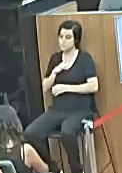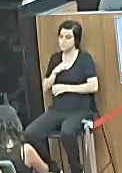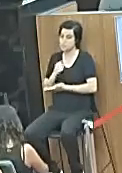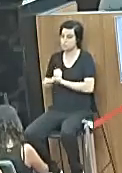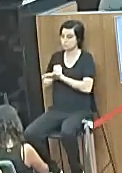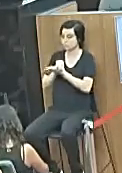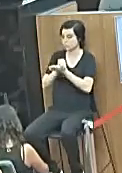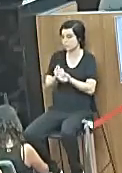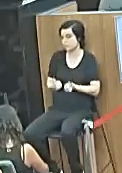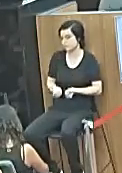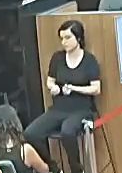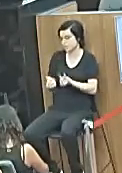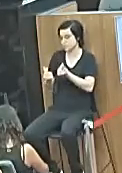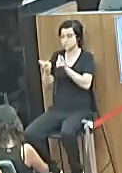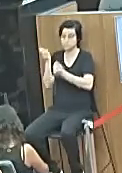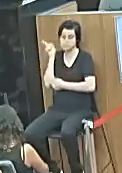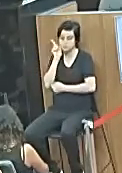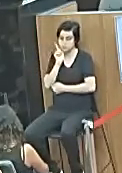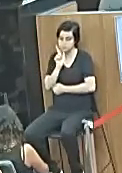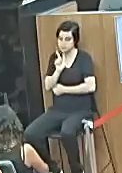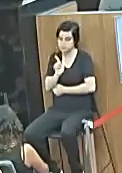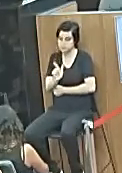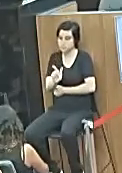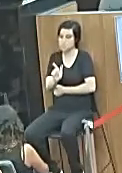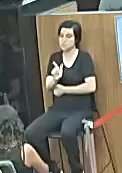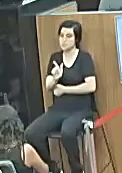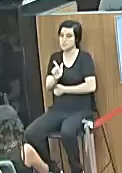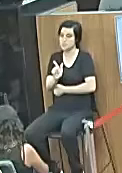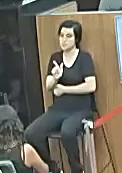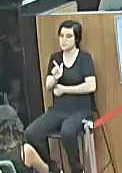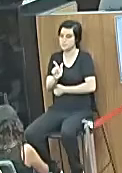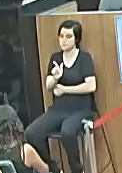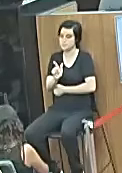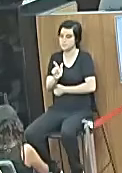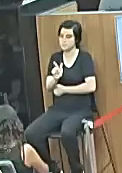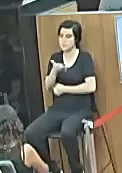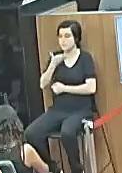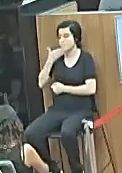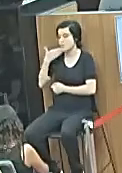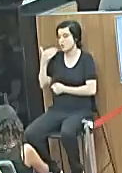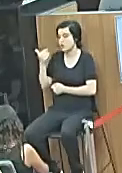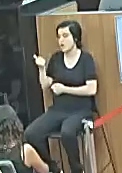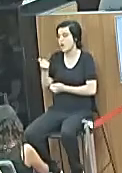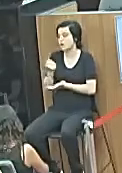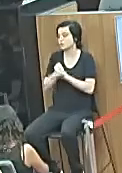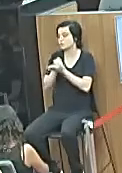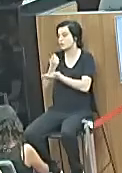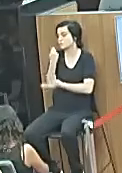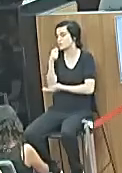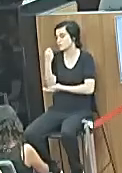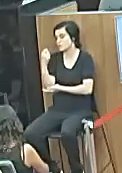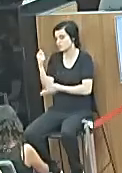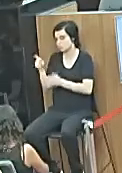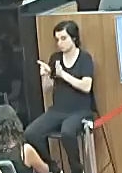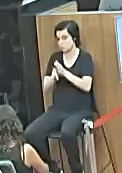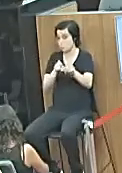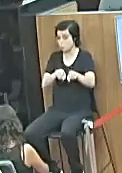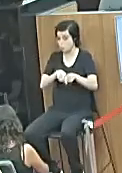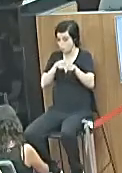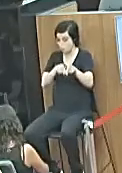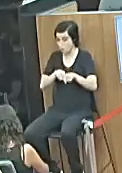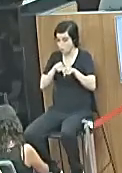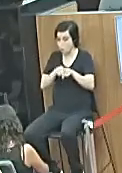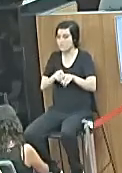sua meta financeira para garantir o atendimento às associações de produtores rurais e agricultores